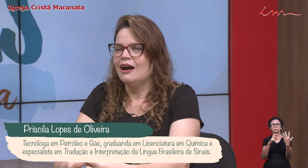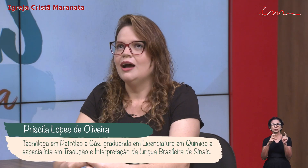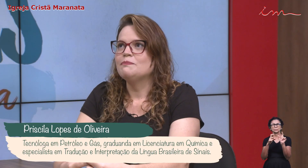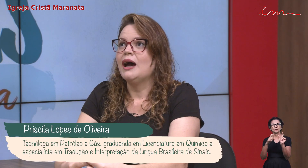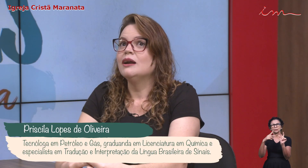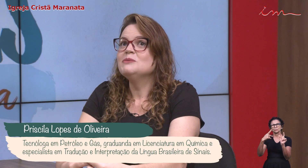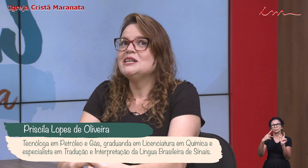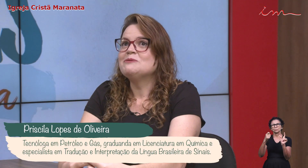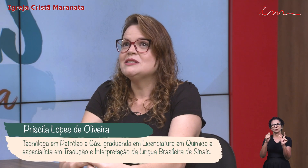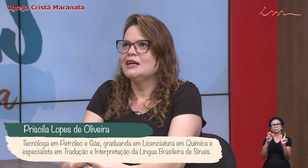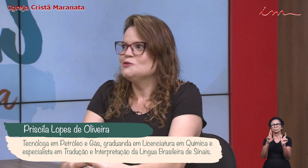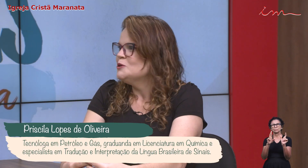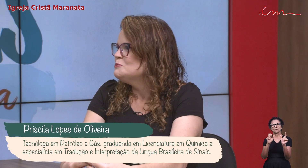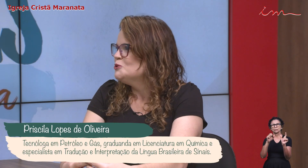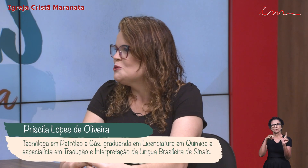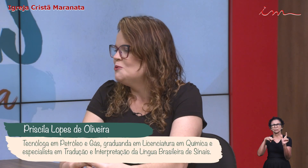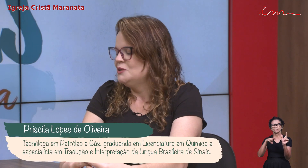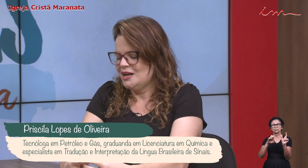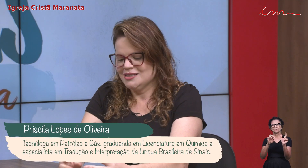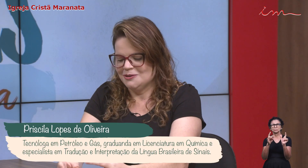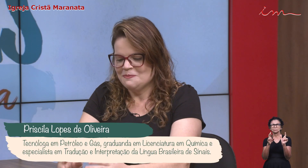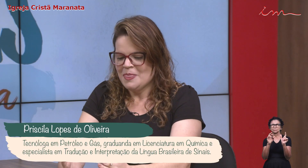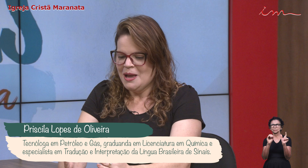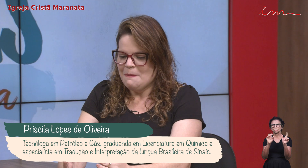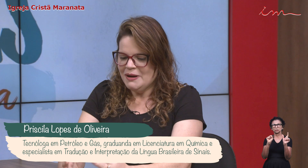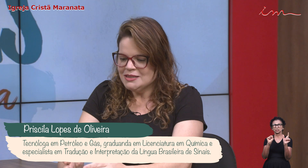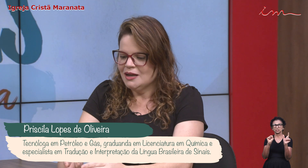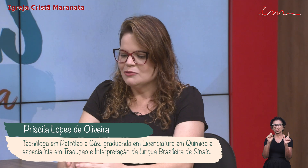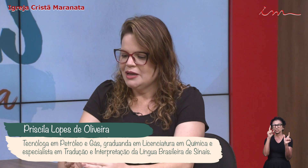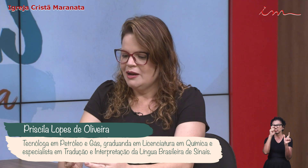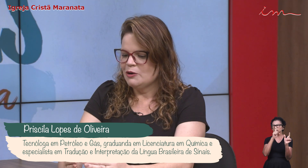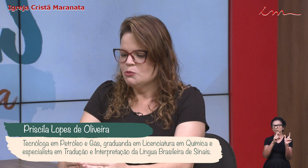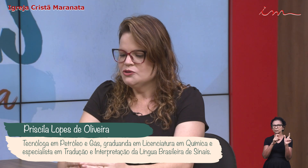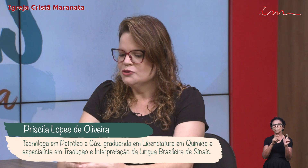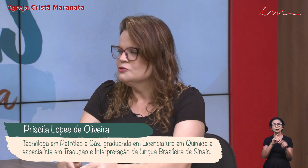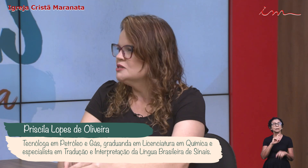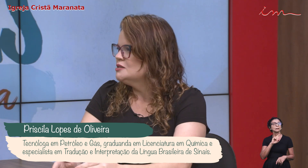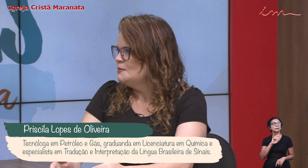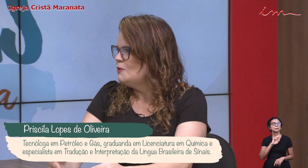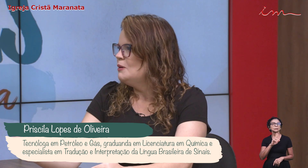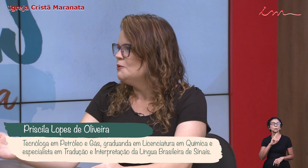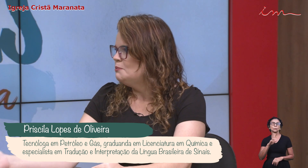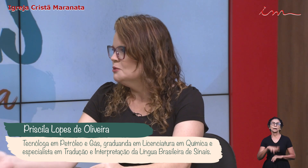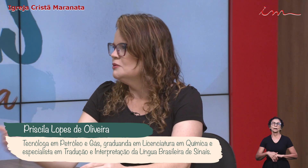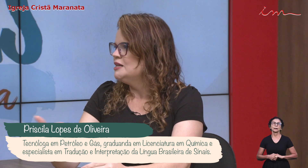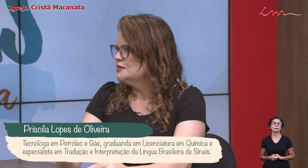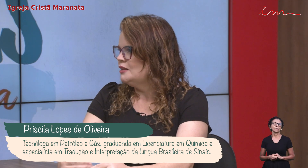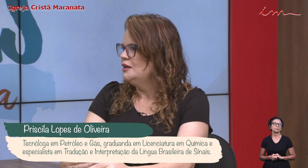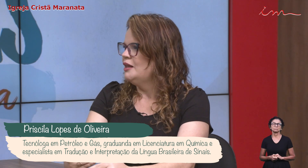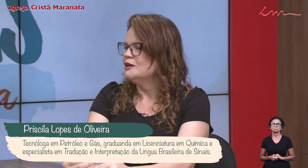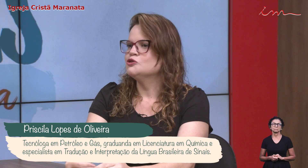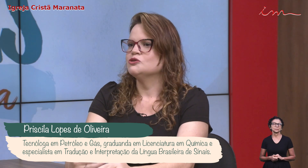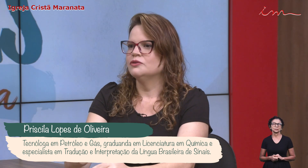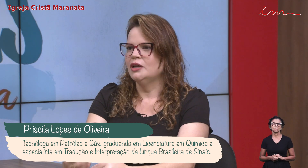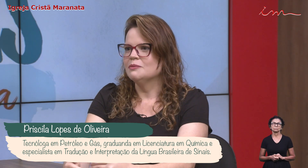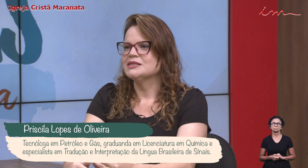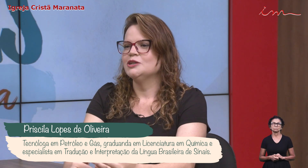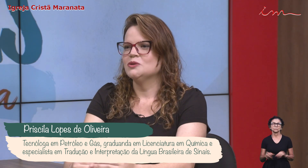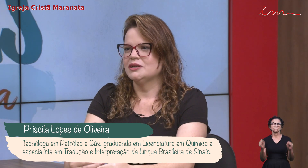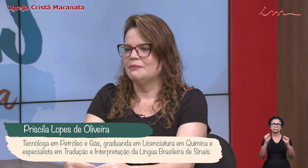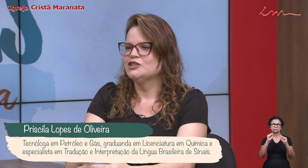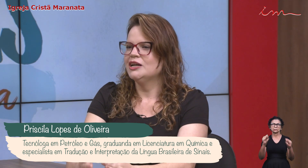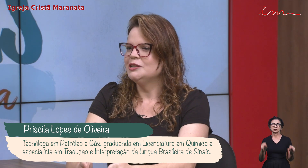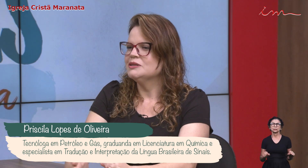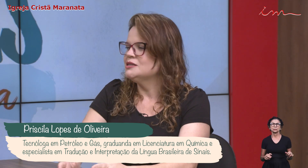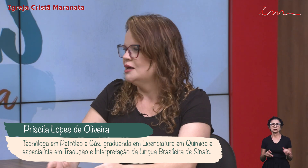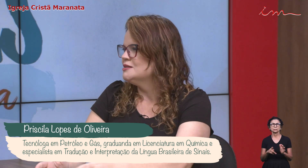né? Parâmetros da língua de sinais. Nossa, meu Deus, que complicação. Mas não, é como se fosse um sistema como a língua portuguesa tem, né, os seus fonemas, tem as